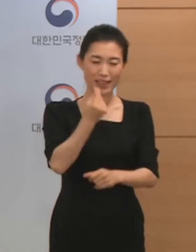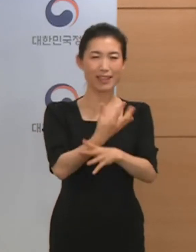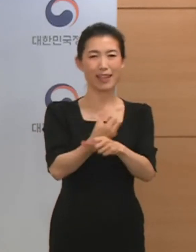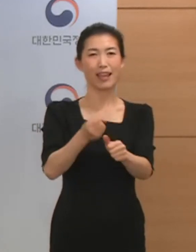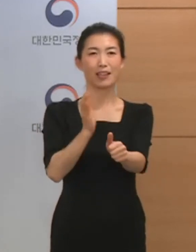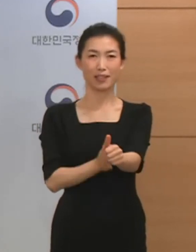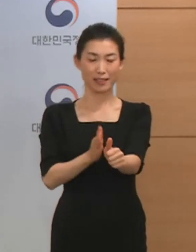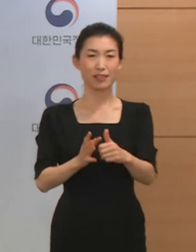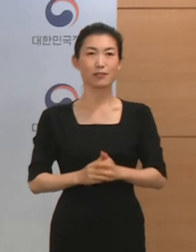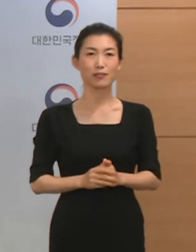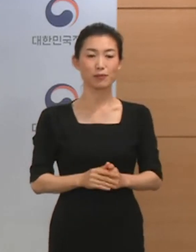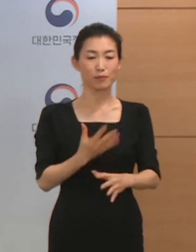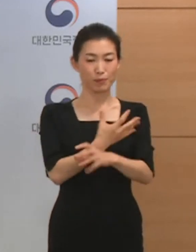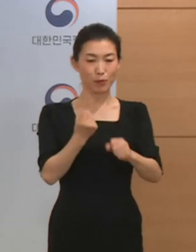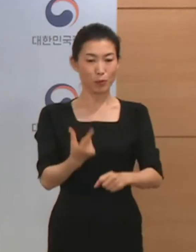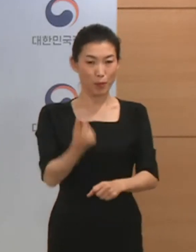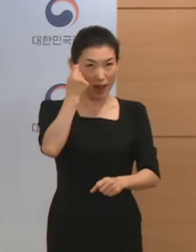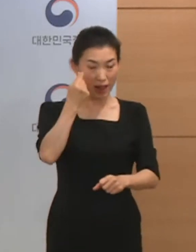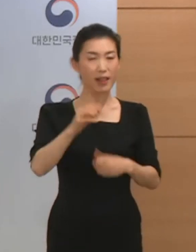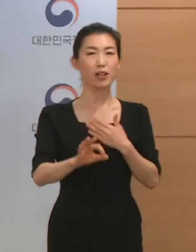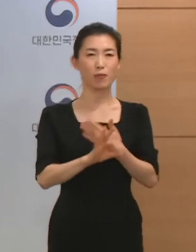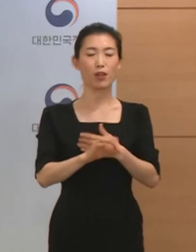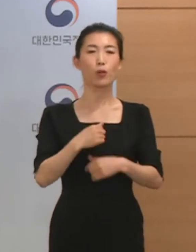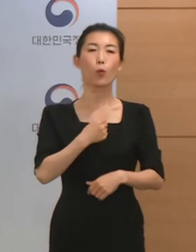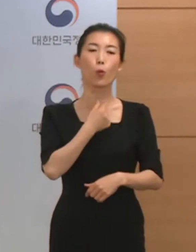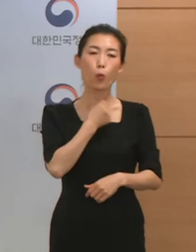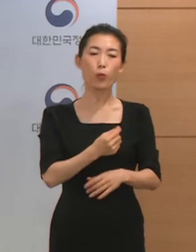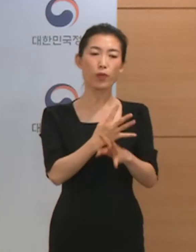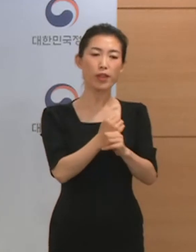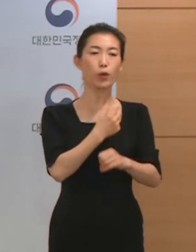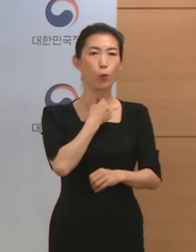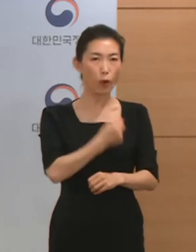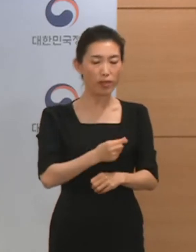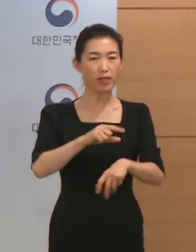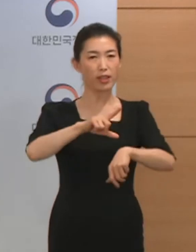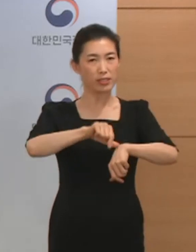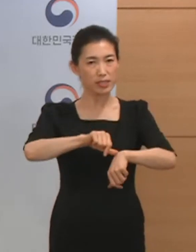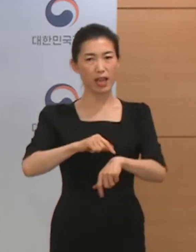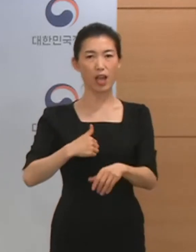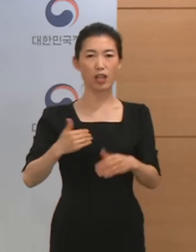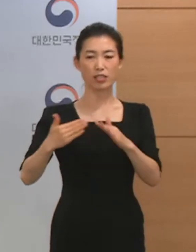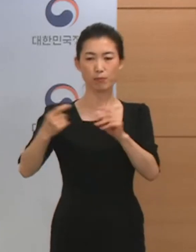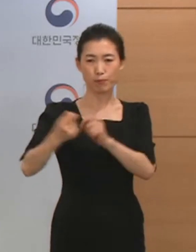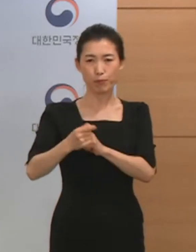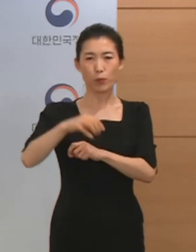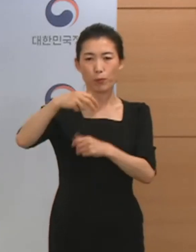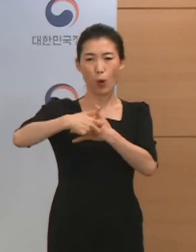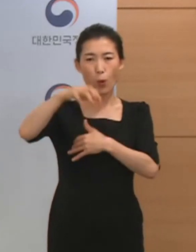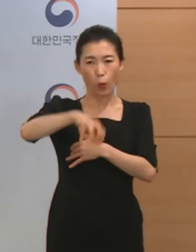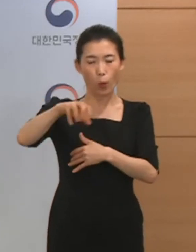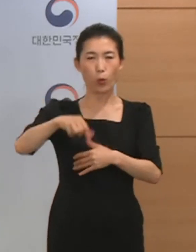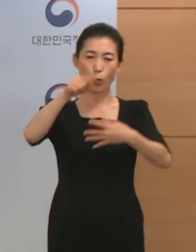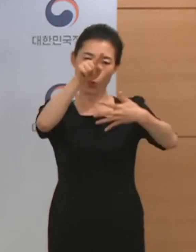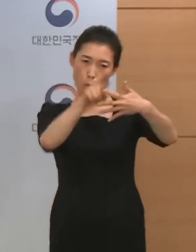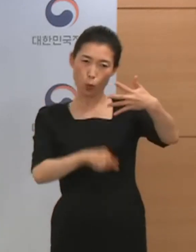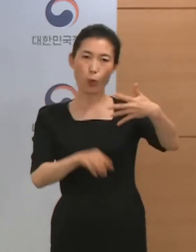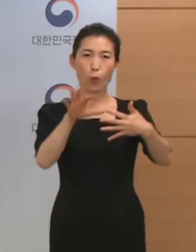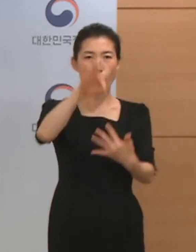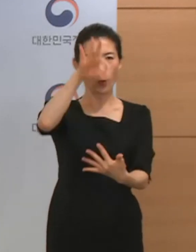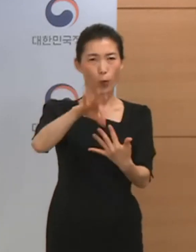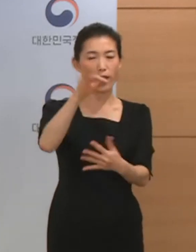바랍니다. 먼저 신청하실수록 원하는 날짜와 가까운 원하는 기간을 골라 접종을 하실 수